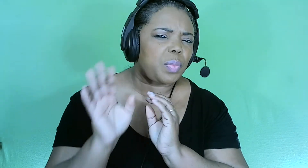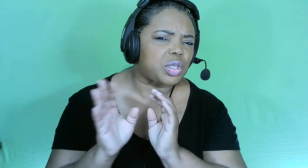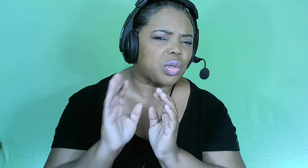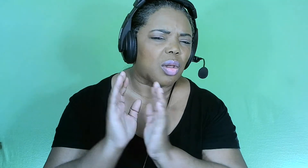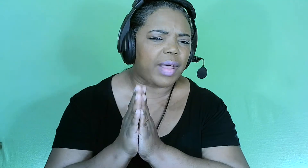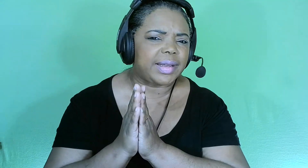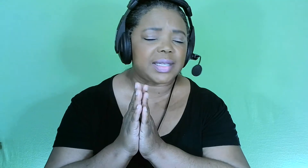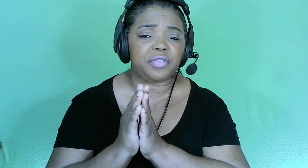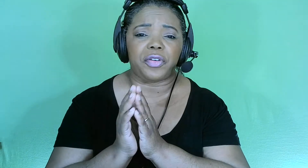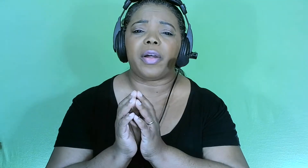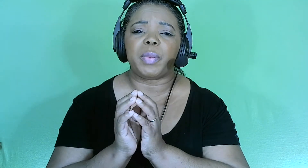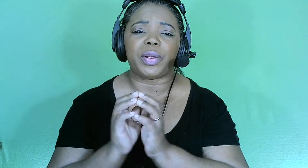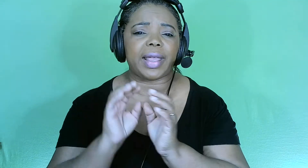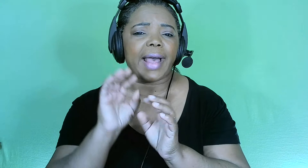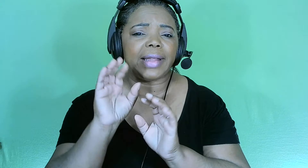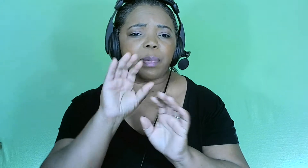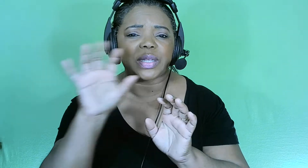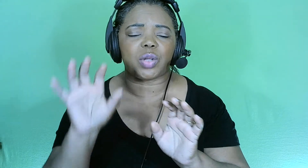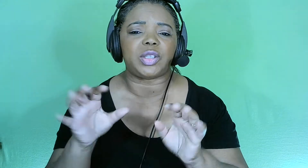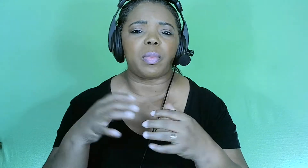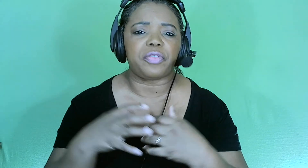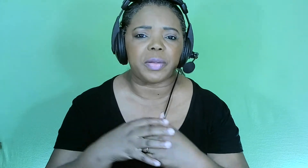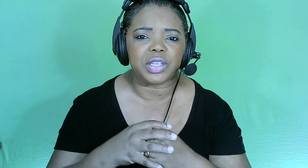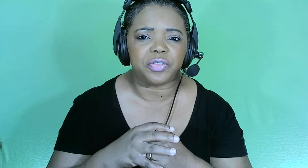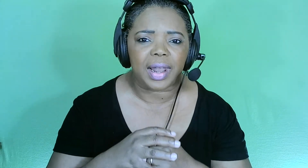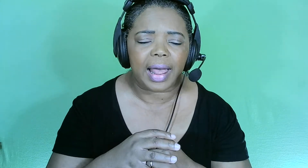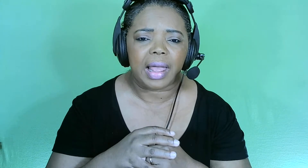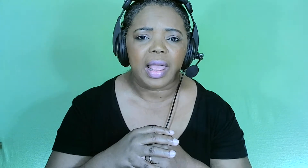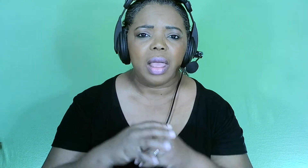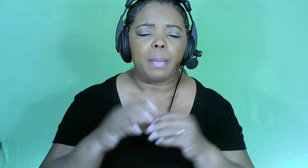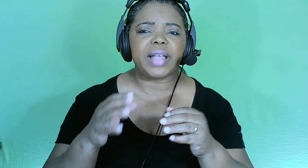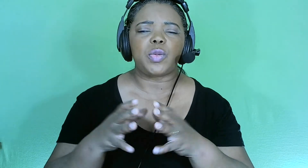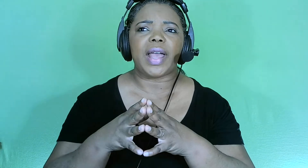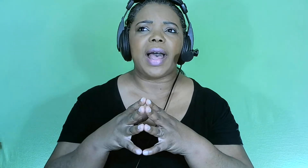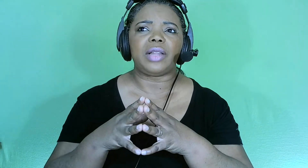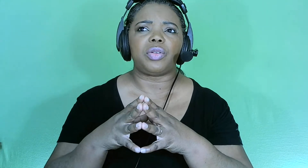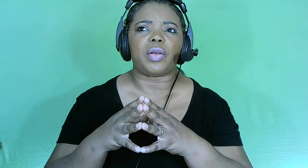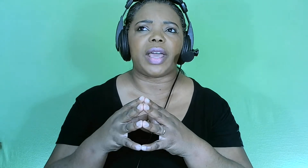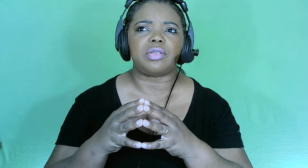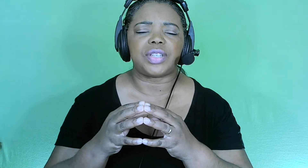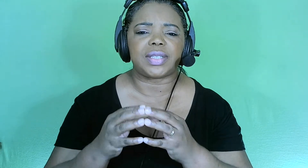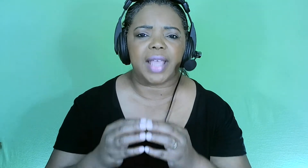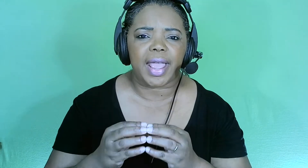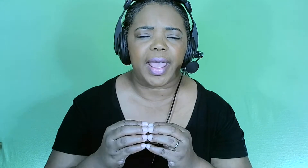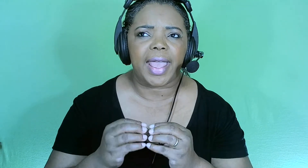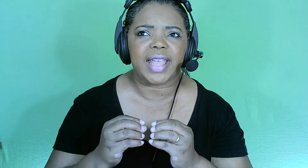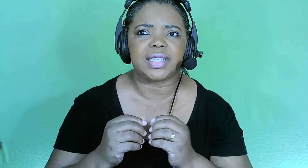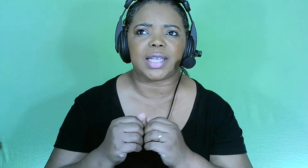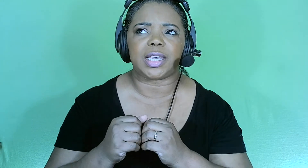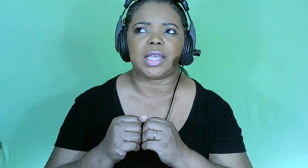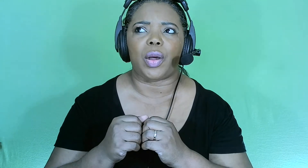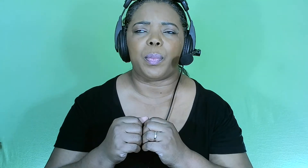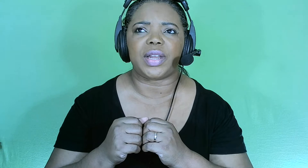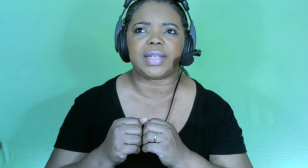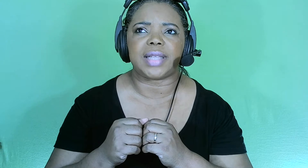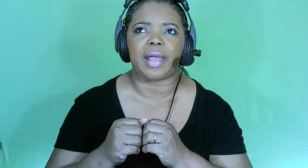posso colocar dessa forma, porque cada pessoa tem uma forma de falar. Mas o errado que eu quero dizer é esse aqui, ó. Por